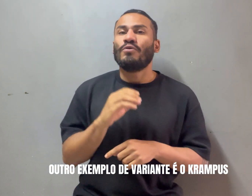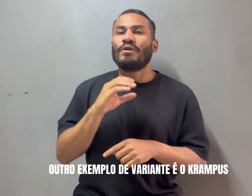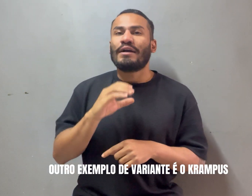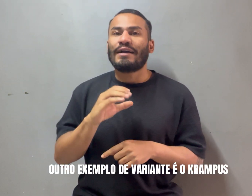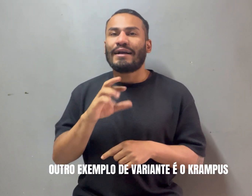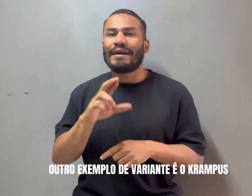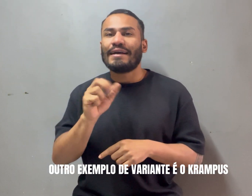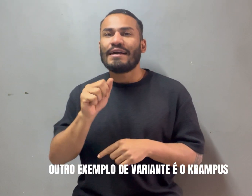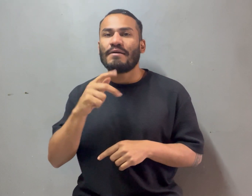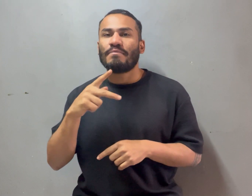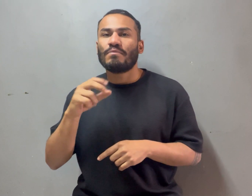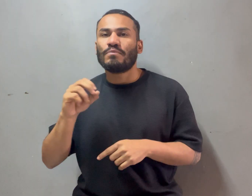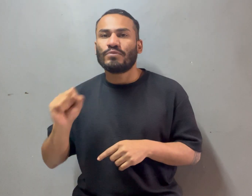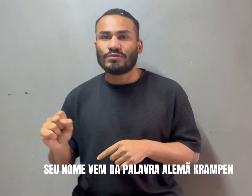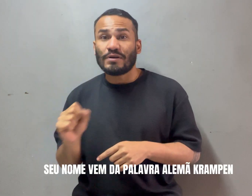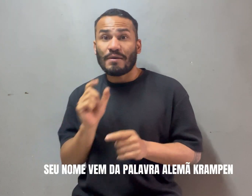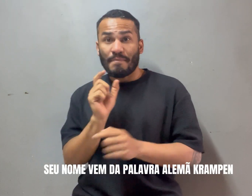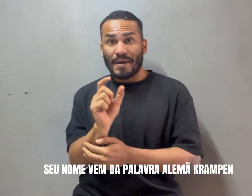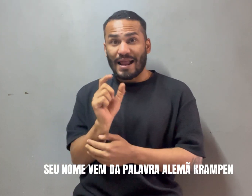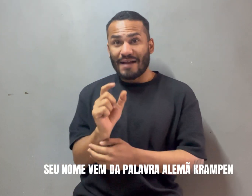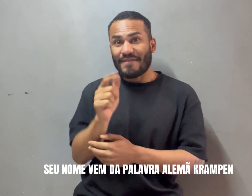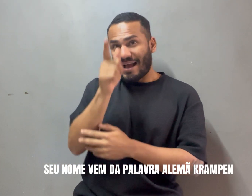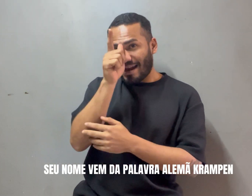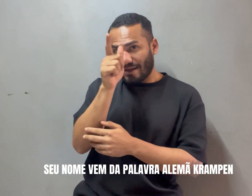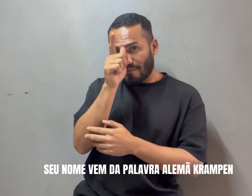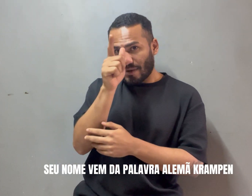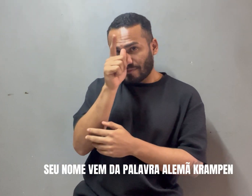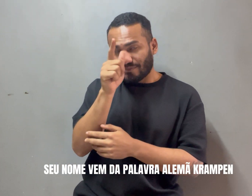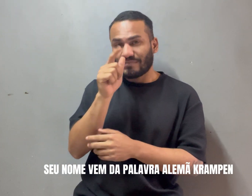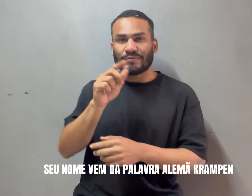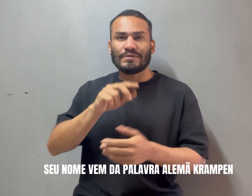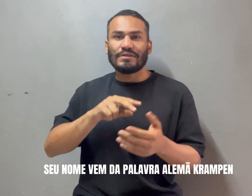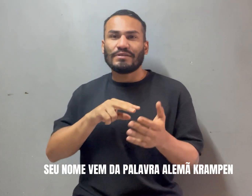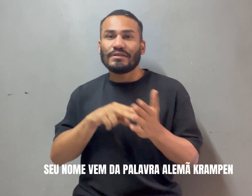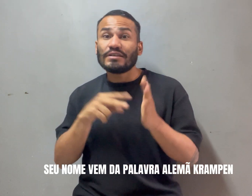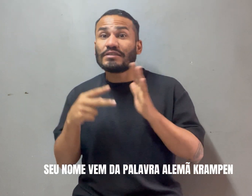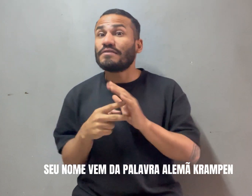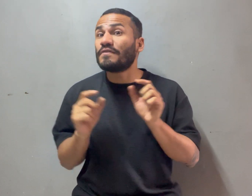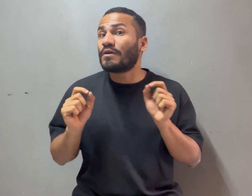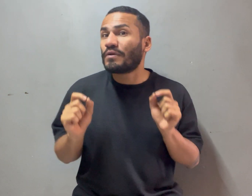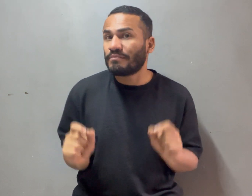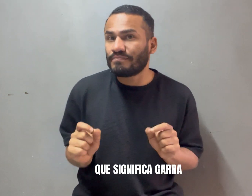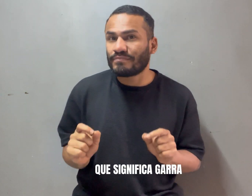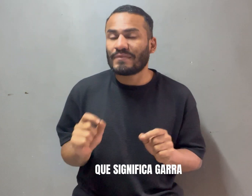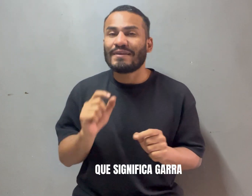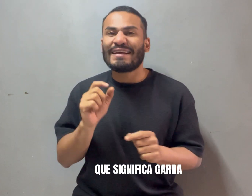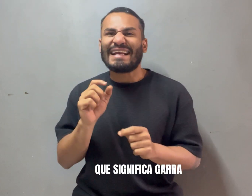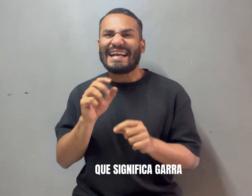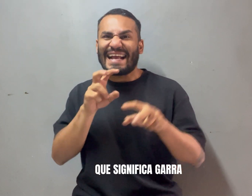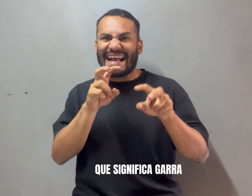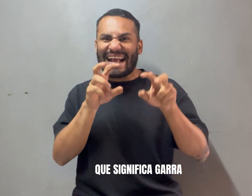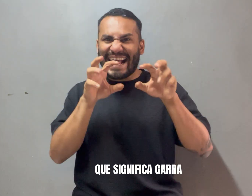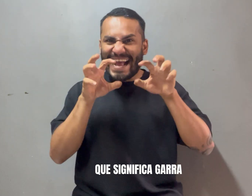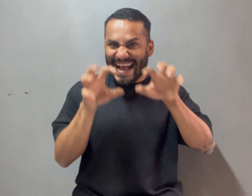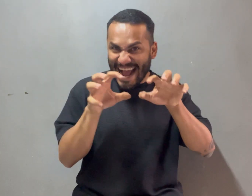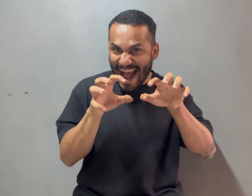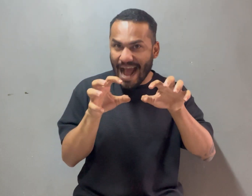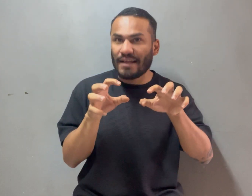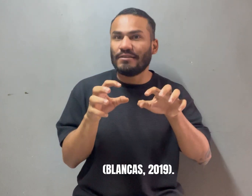o Krampus. Seu nome vem da palavra alemã Krampen, que significa garra.